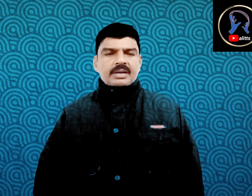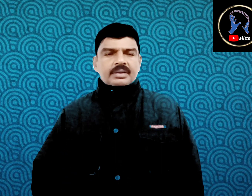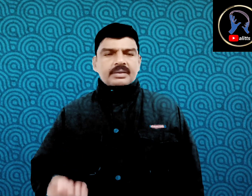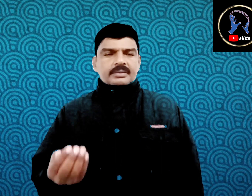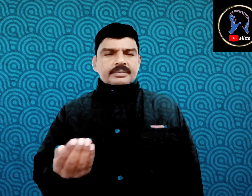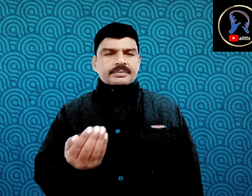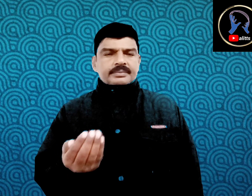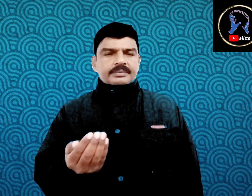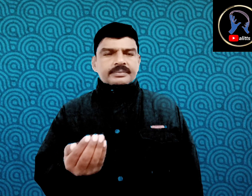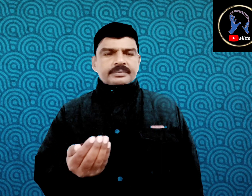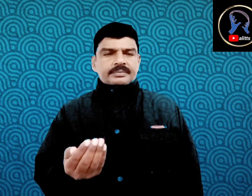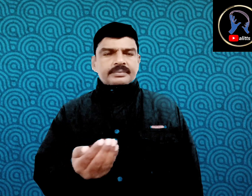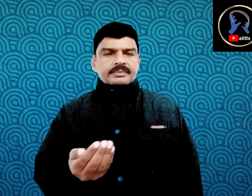मांगना